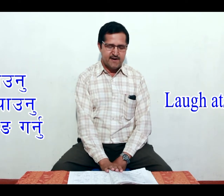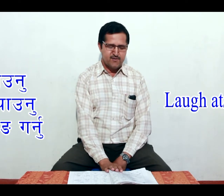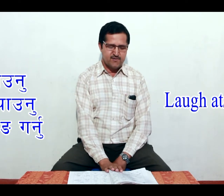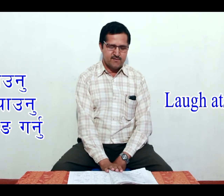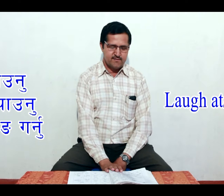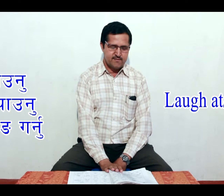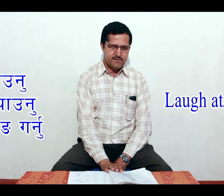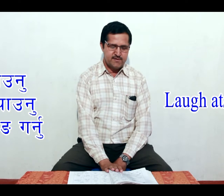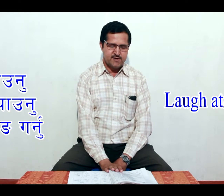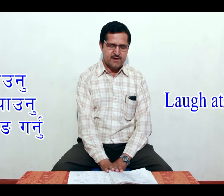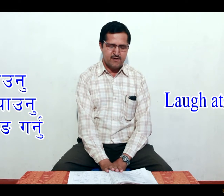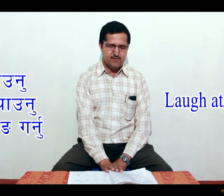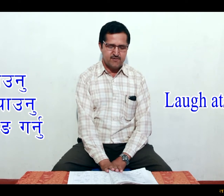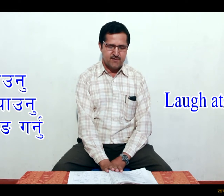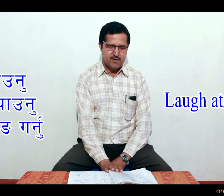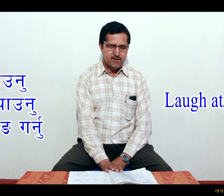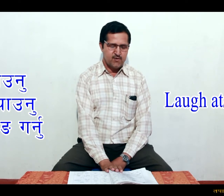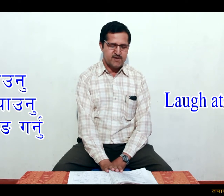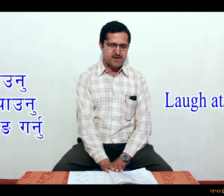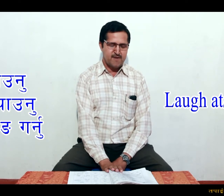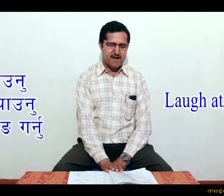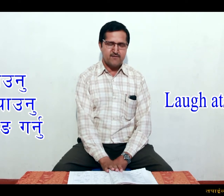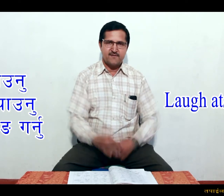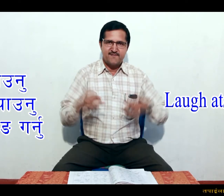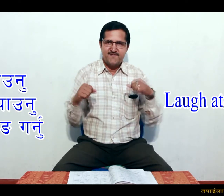गिज्याउनु, जिस्क्याउनु, खुच्चिङ मार्नु,